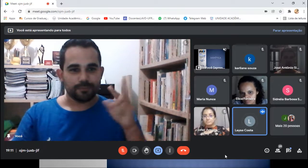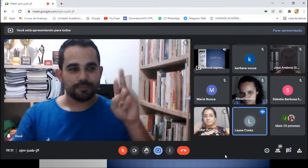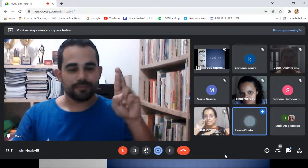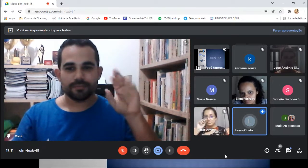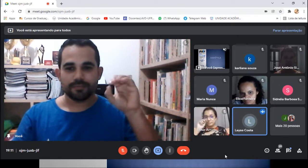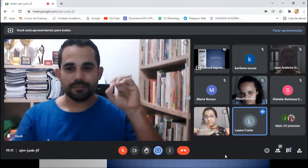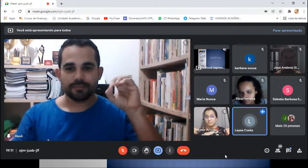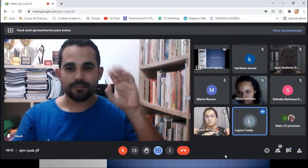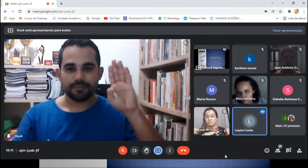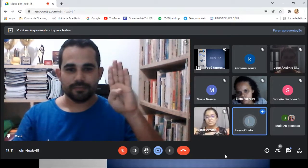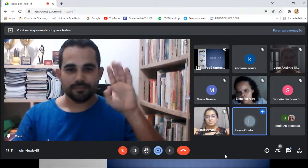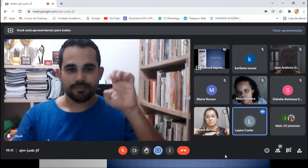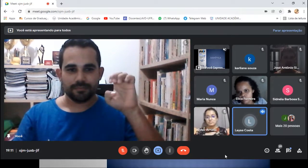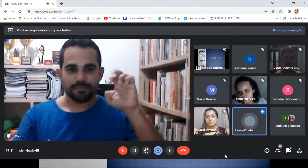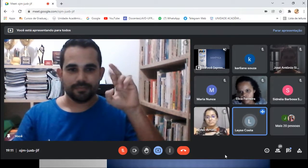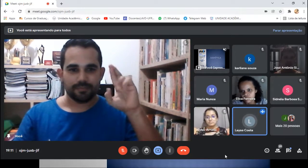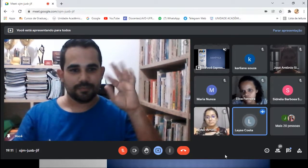Agora, né, o meu nome é esse,